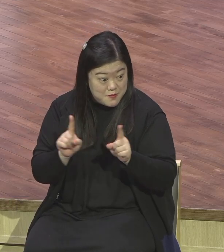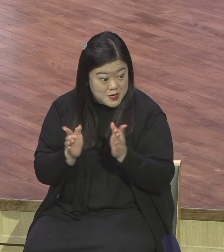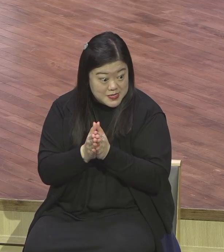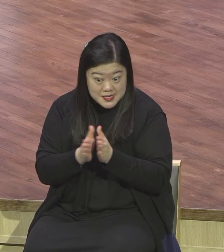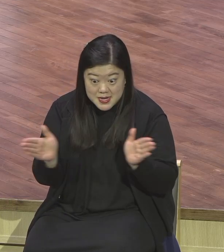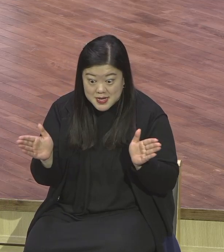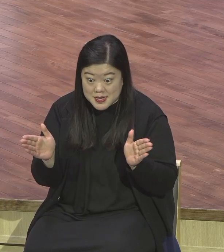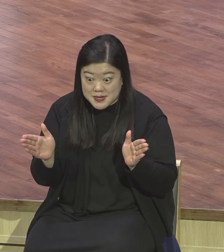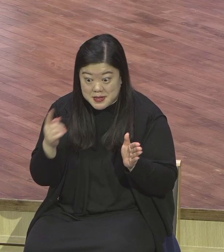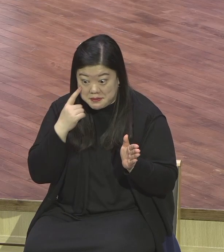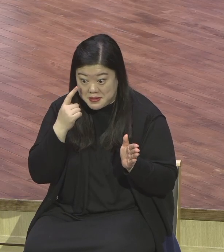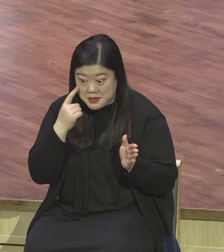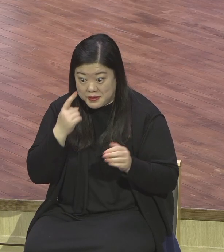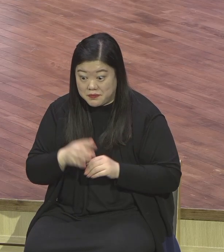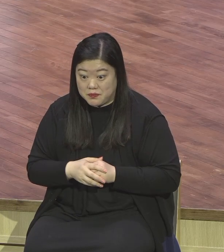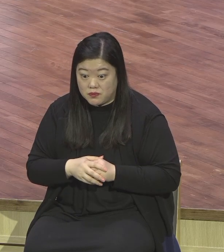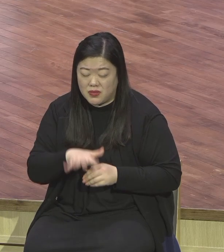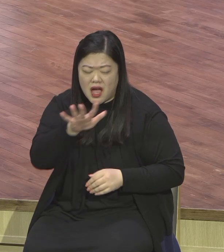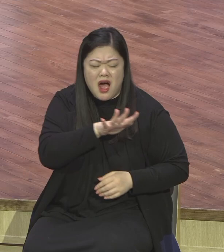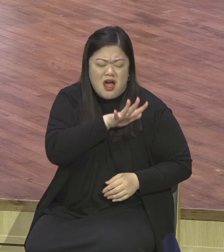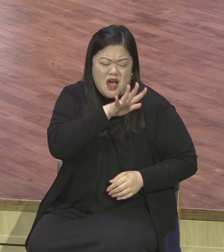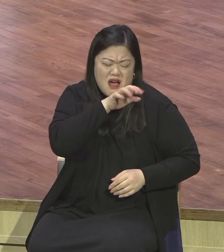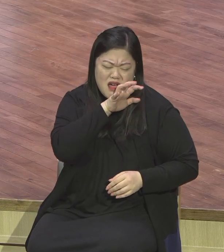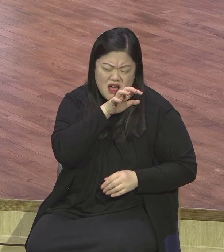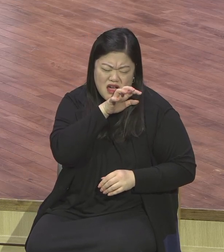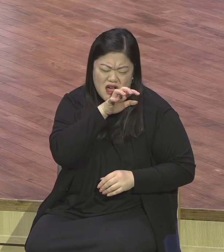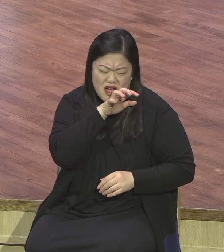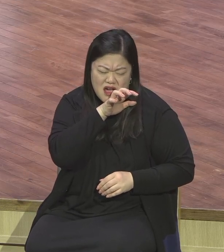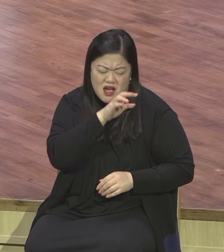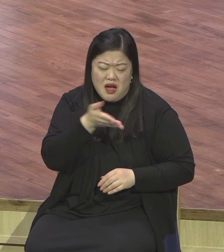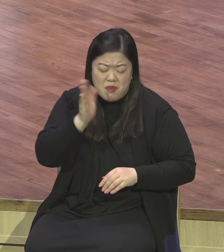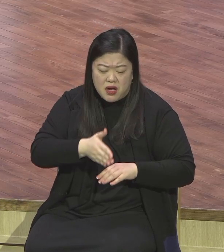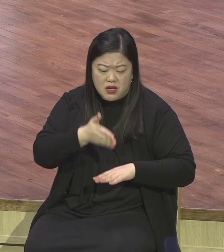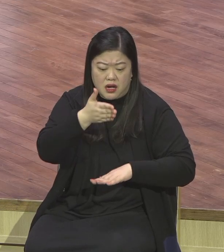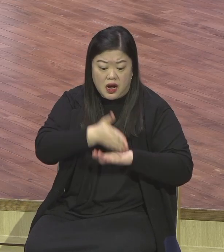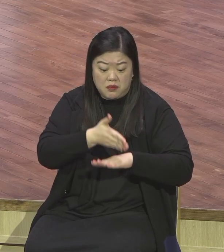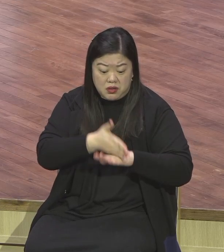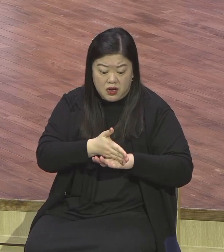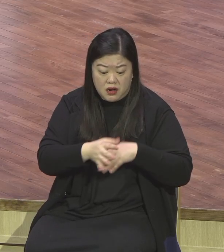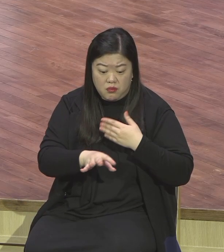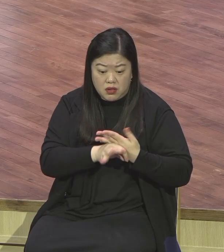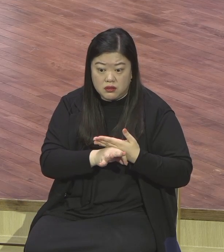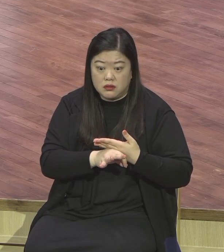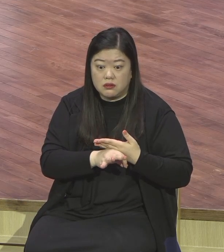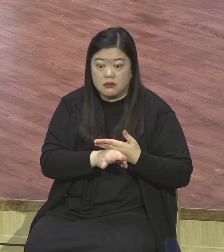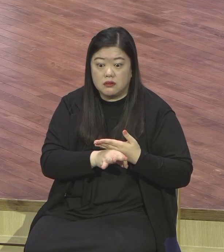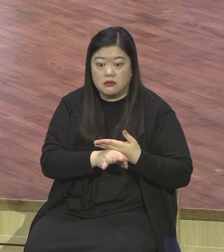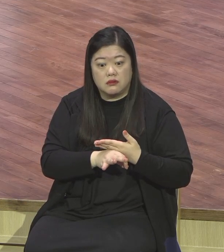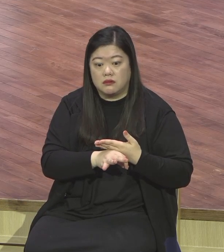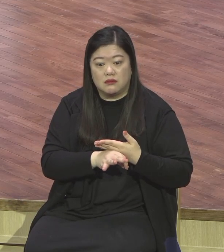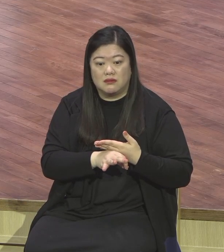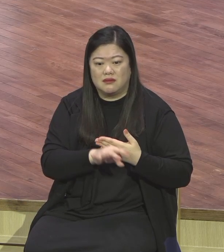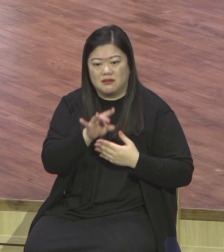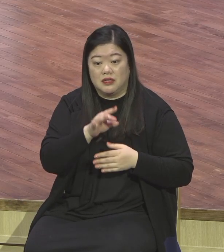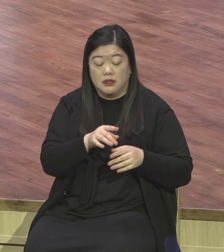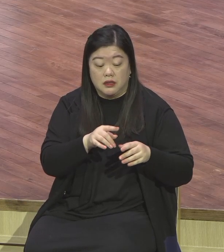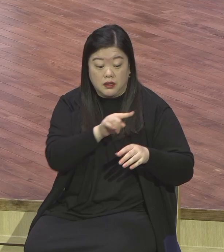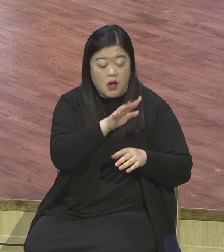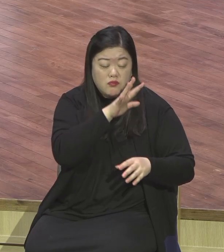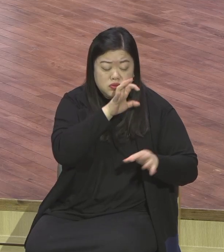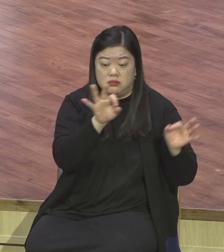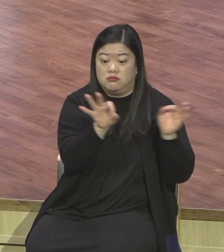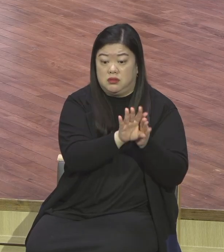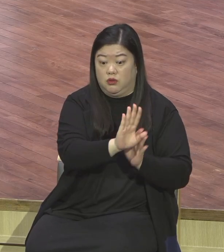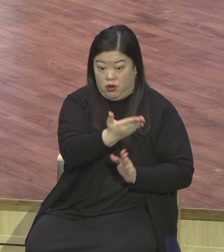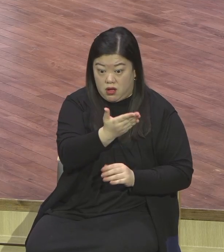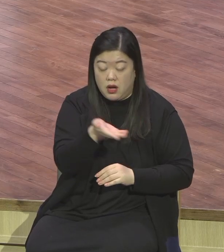불행할 때 불평하면 불행은 연장된다 이 말이에요 지금 감사하고 꼭 감사하면 계속